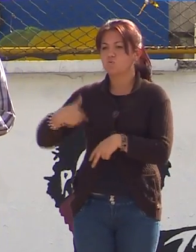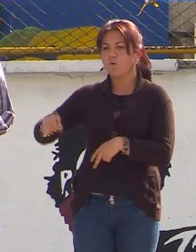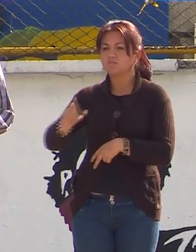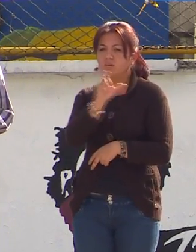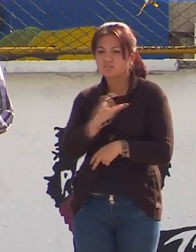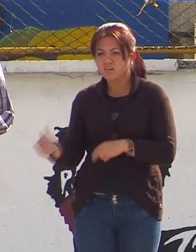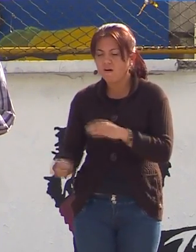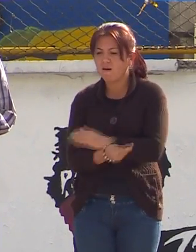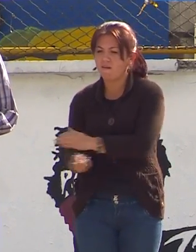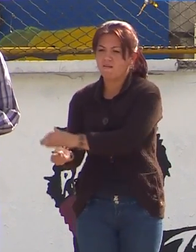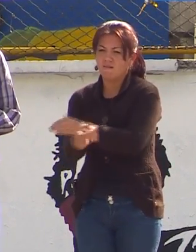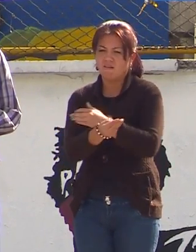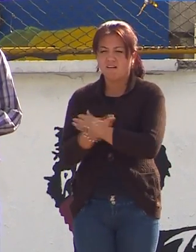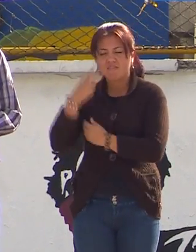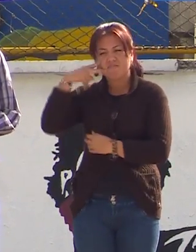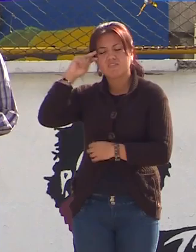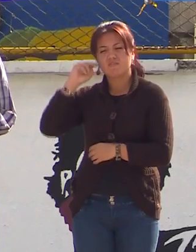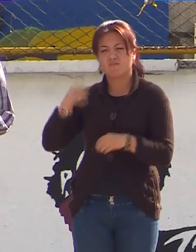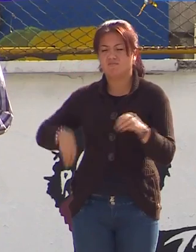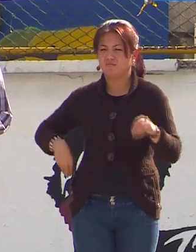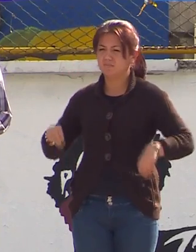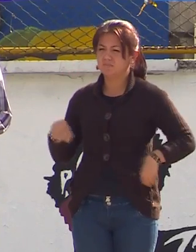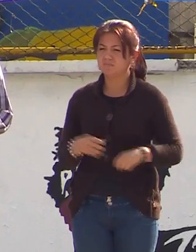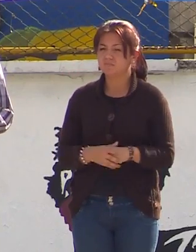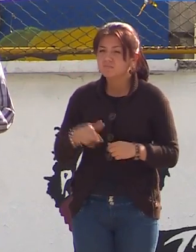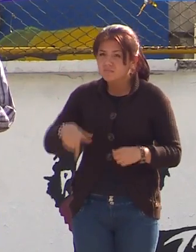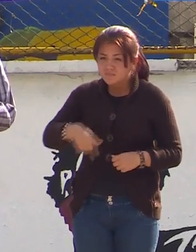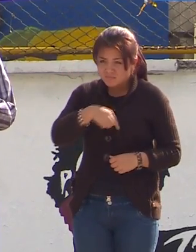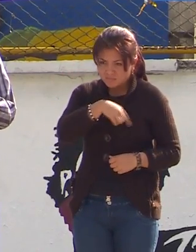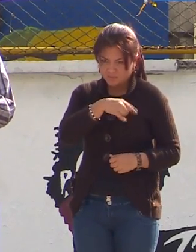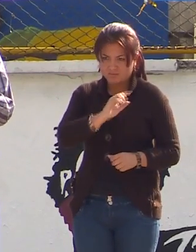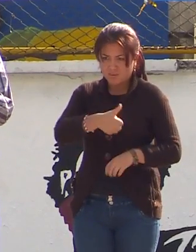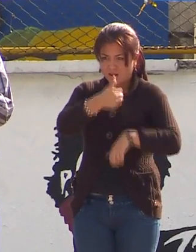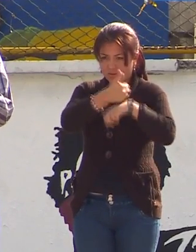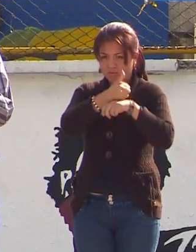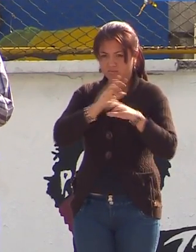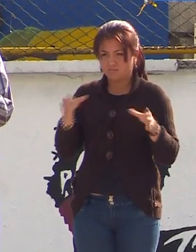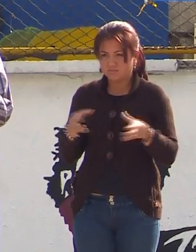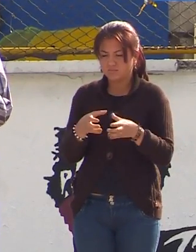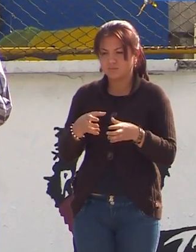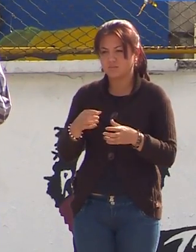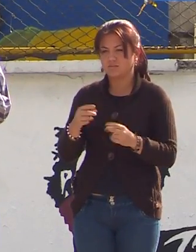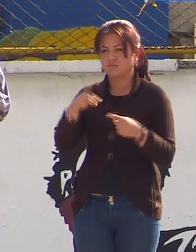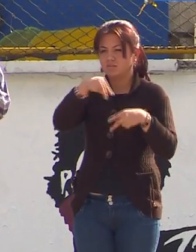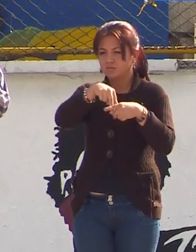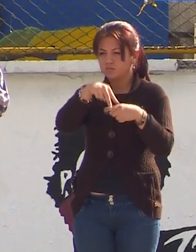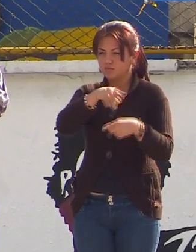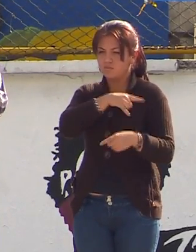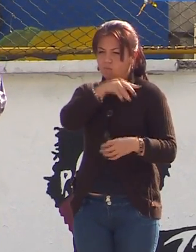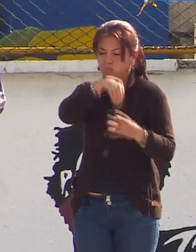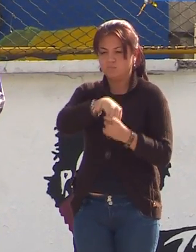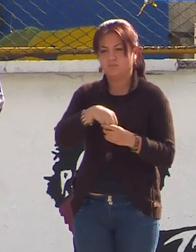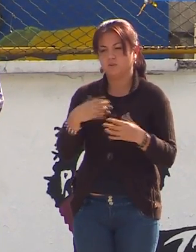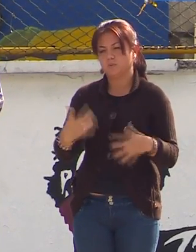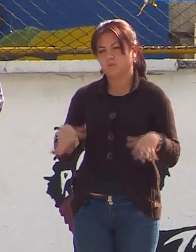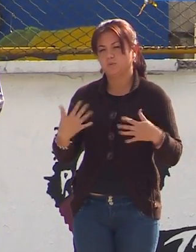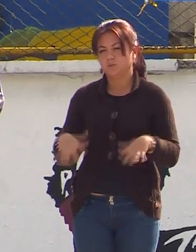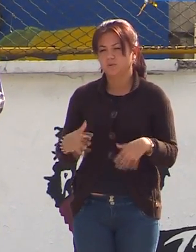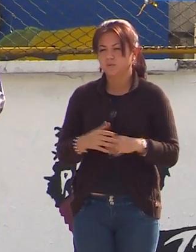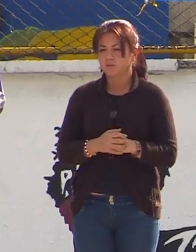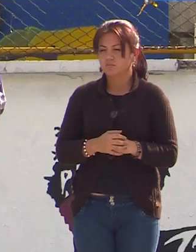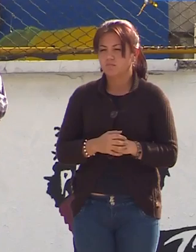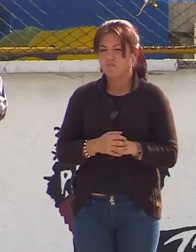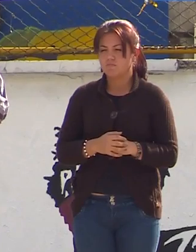gobierno universitario, los recursos de la universidad son sagrados. Para ustedes,